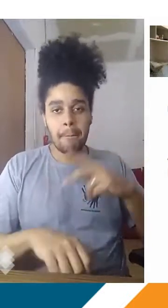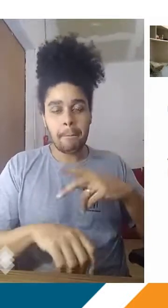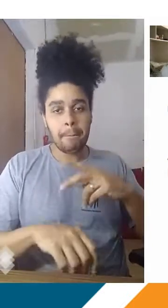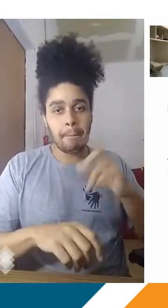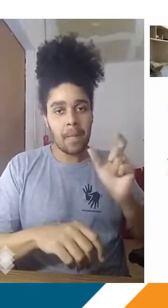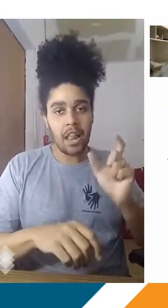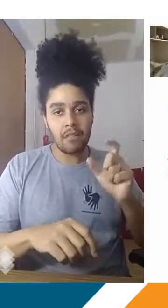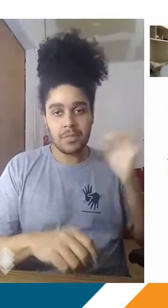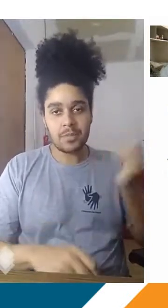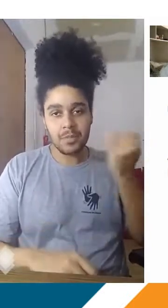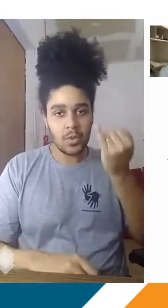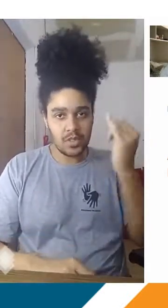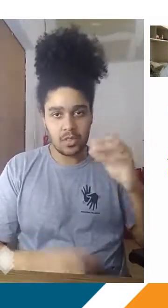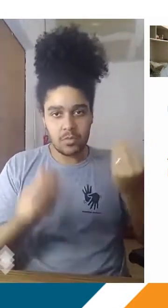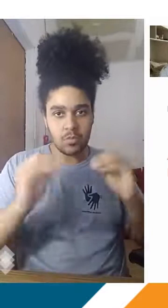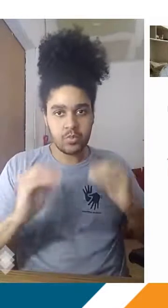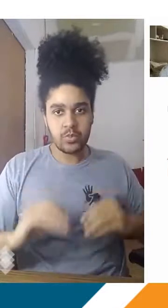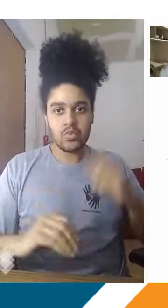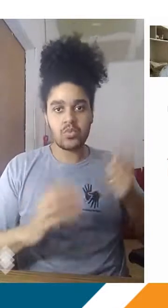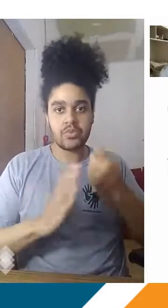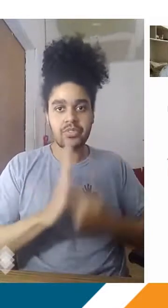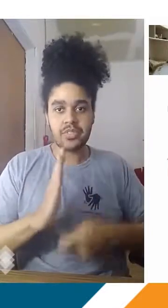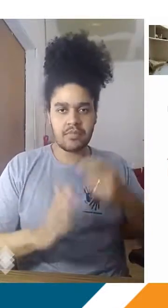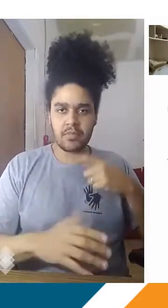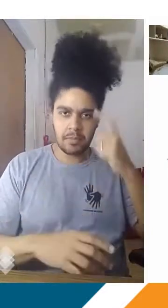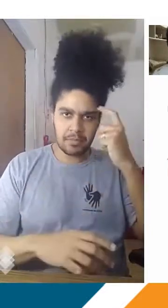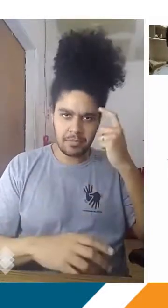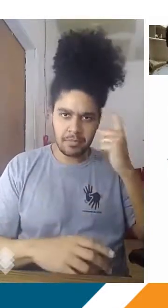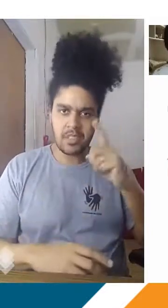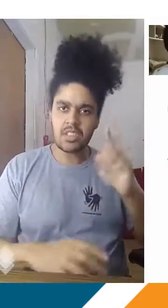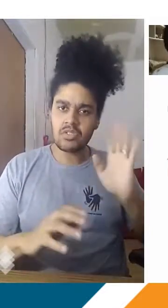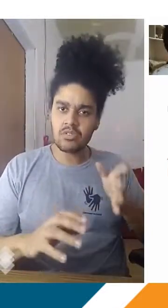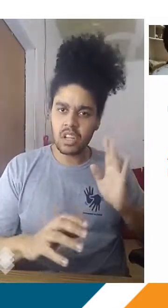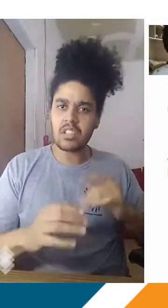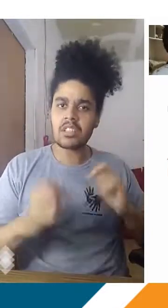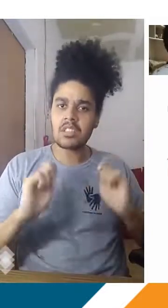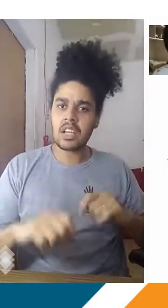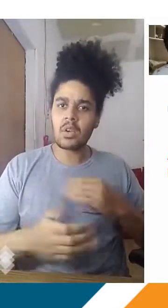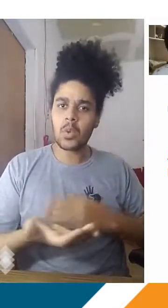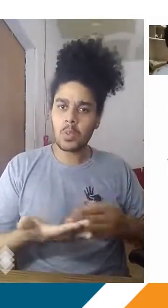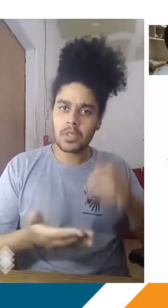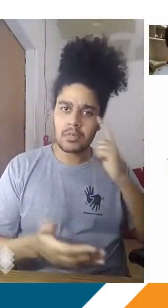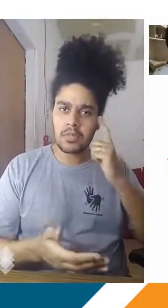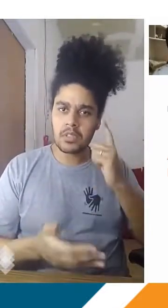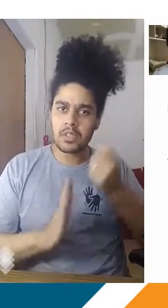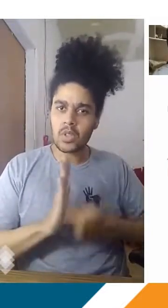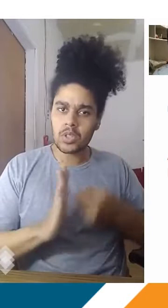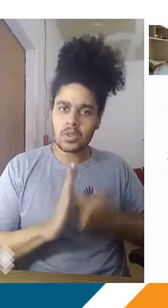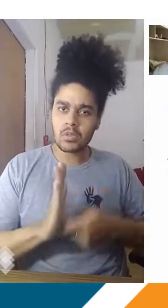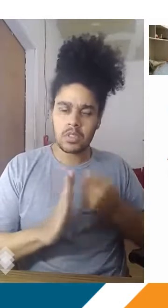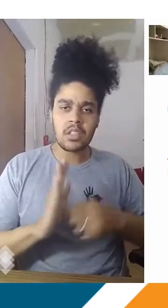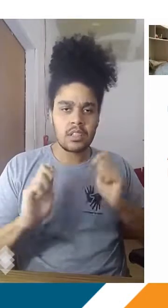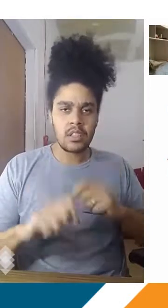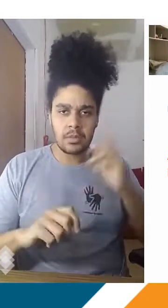palavras importantes para que a gente possa compor o nosso texto, tá legal? Pois então, tendo isso em mente, eu acho que a gente já pode começar a pensar o